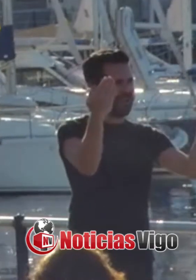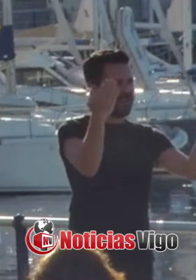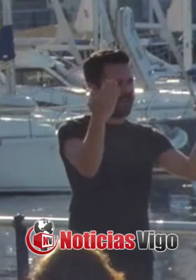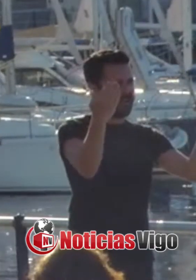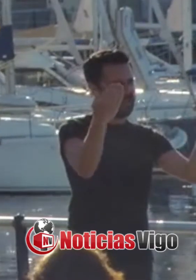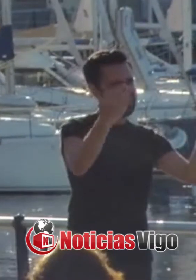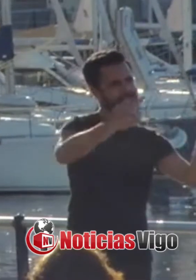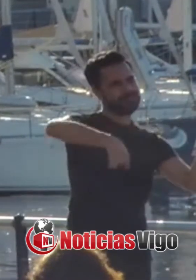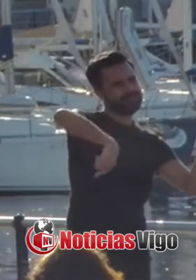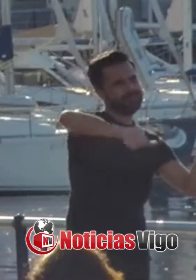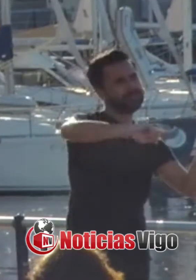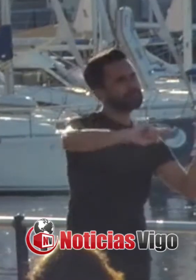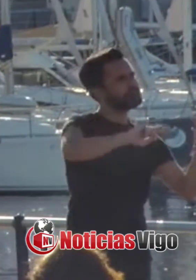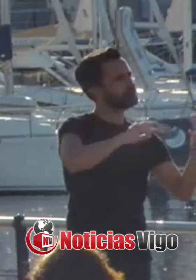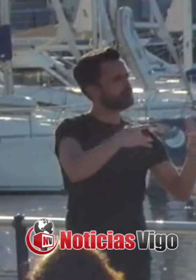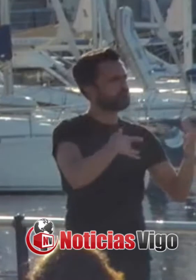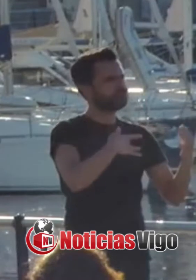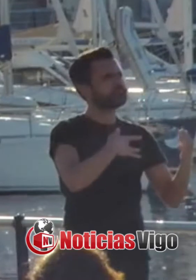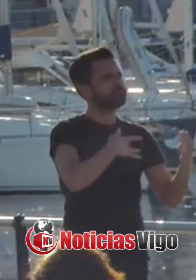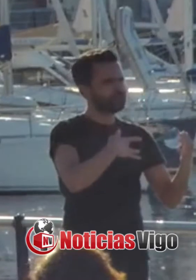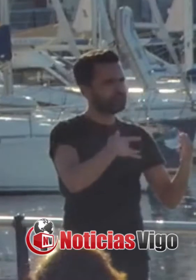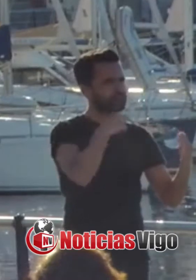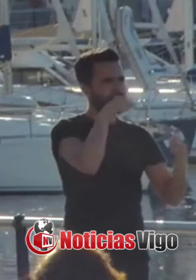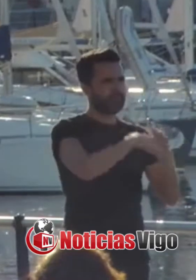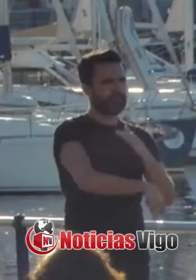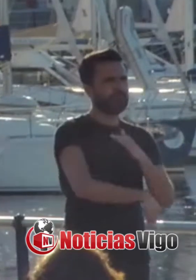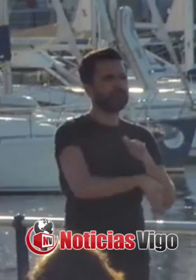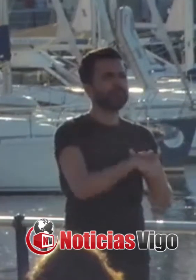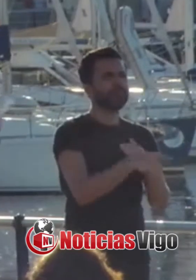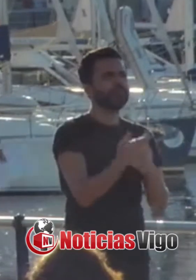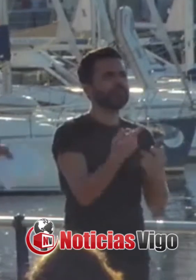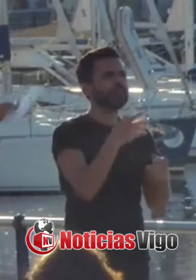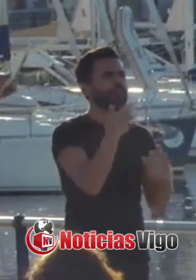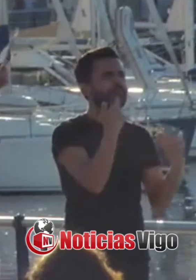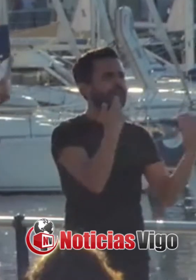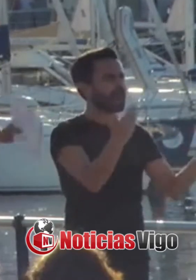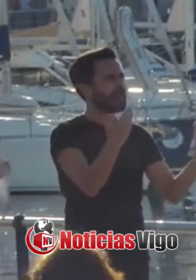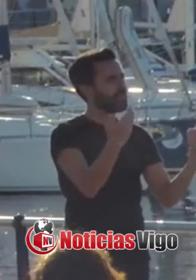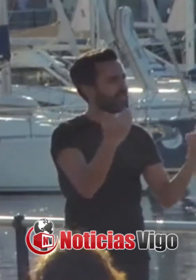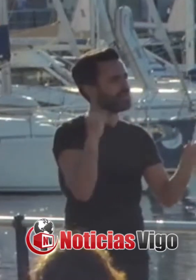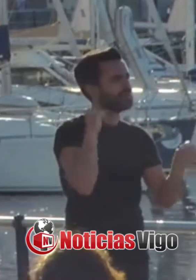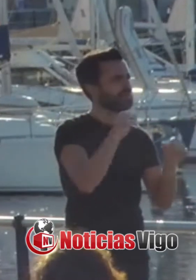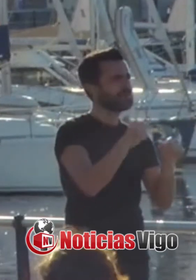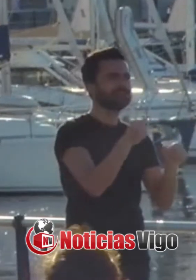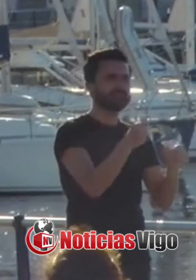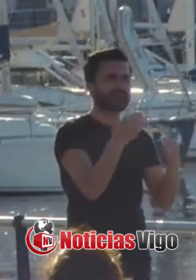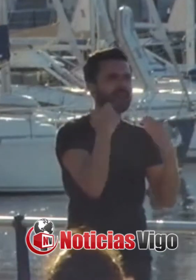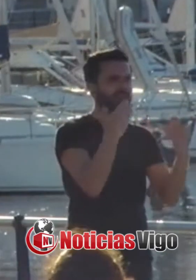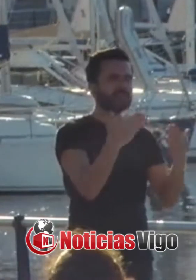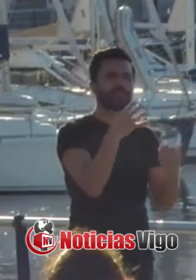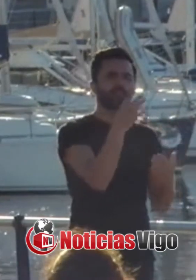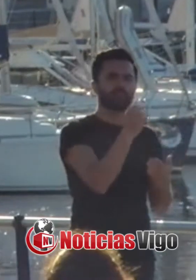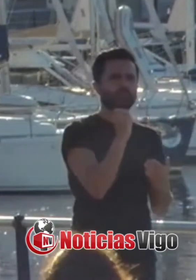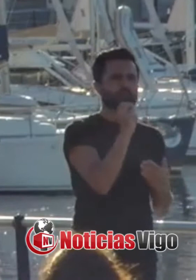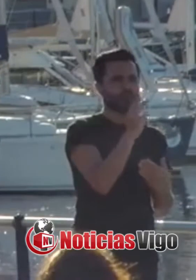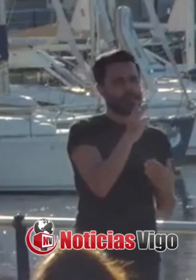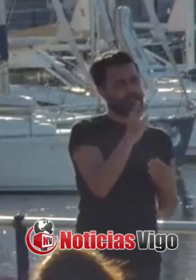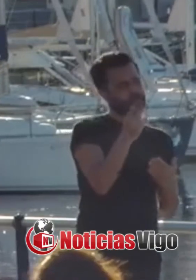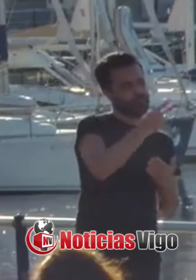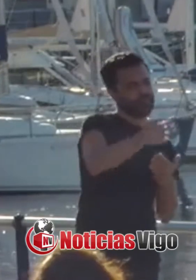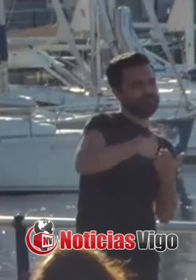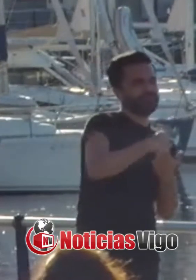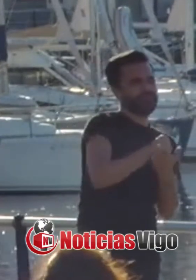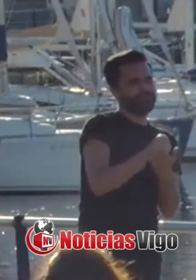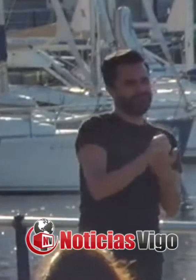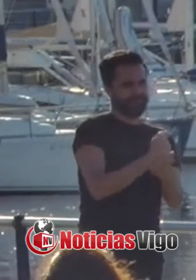homenaxe moi sentida na que decíamos grazas por todo o que nos déstedes. E lembrábamos que